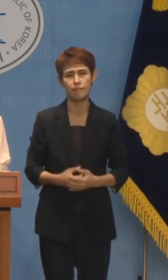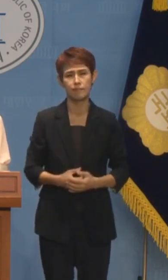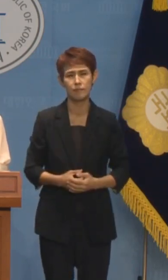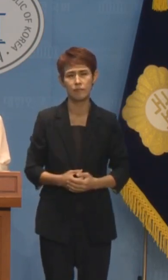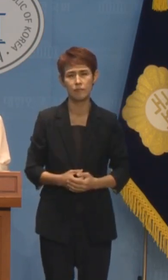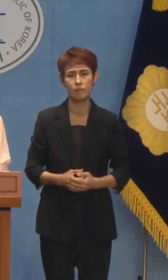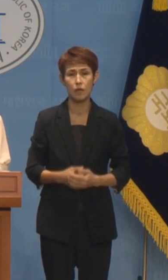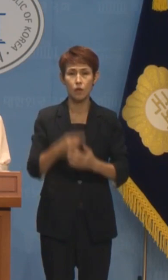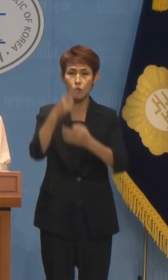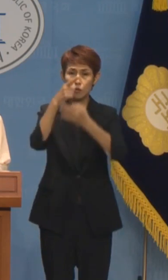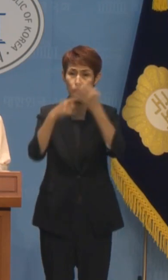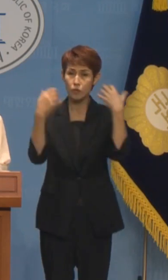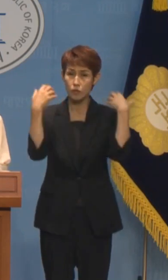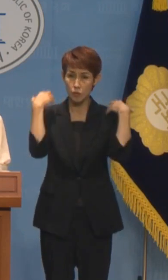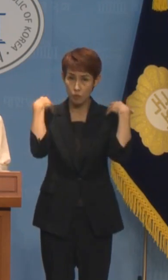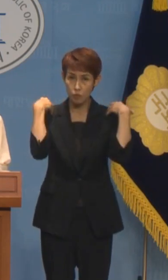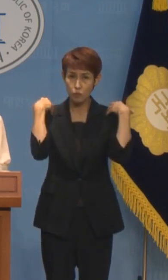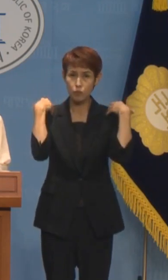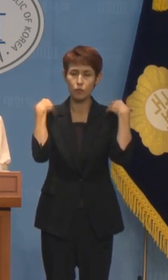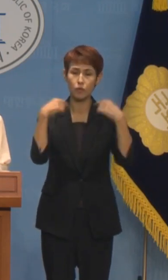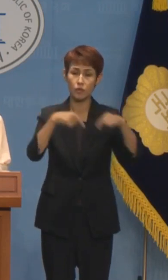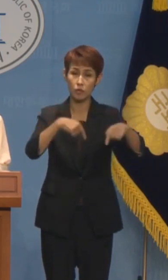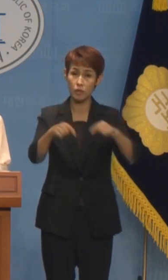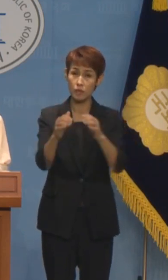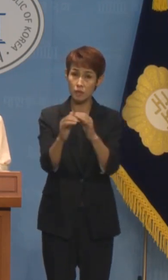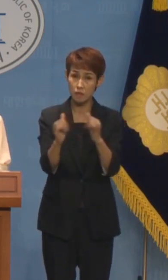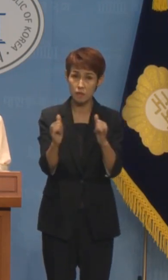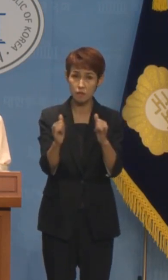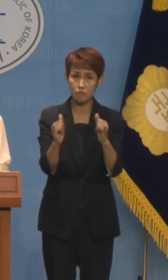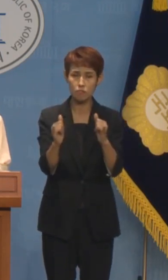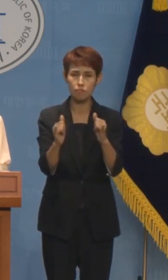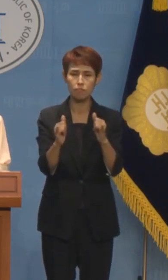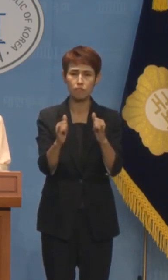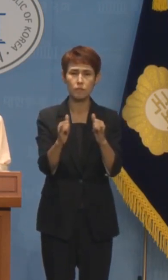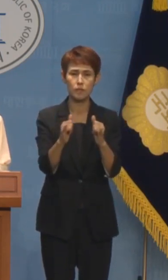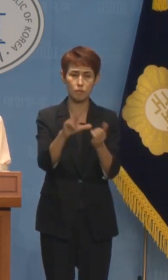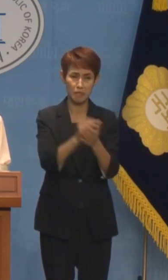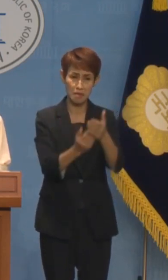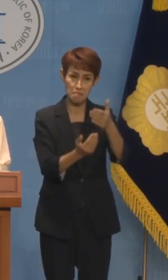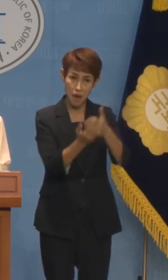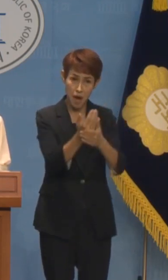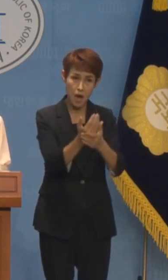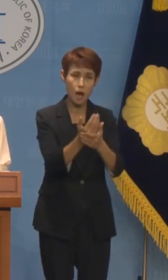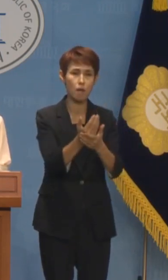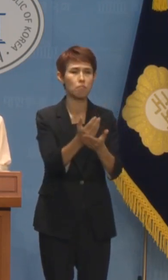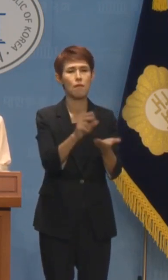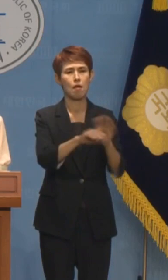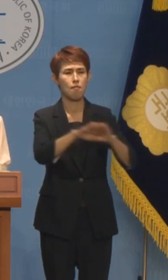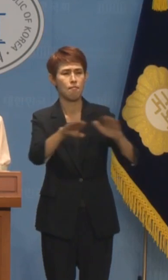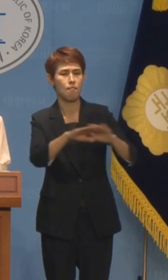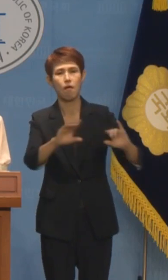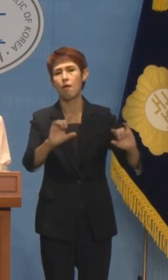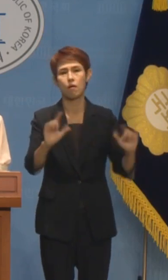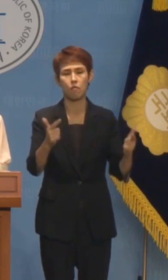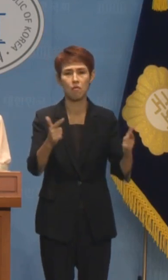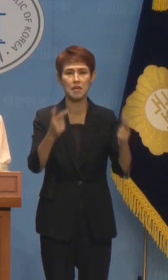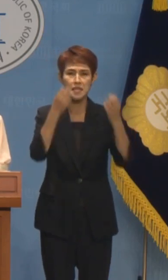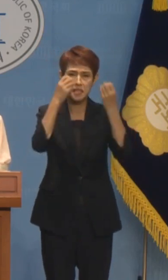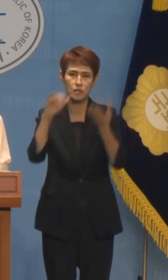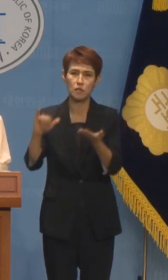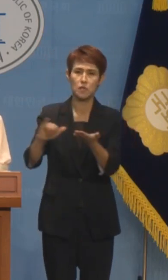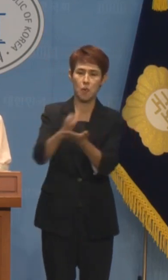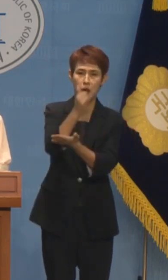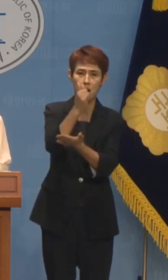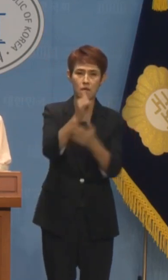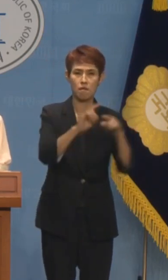그럼에도 윤성열 정부와 기성 정치는 충분한 재난안전 대책을 세우는 것이 아니라 신공